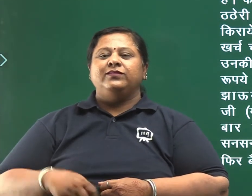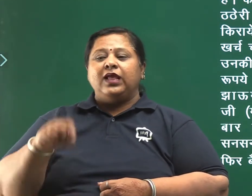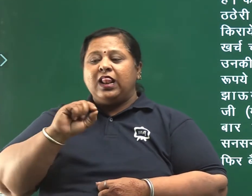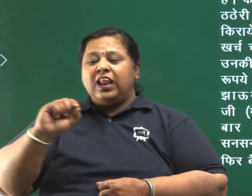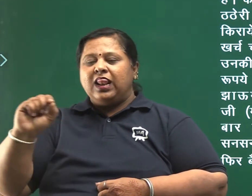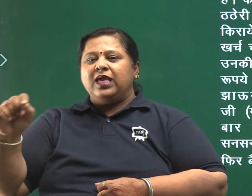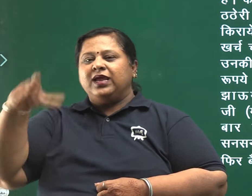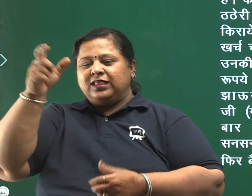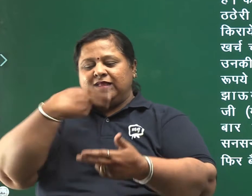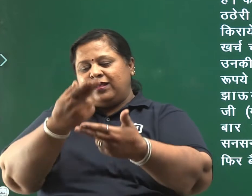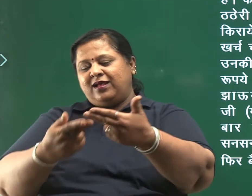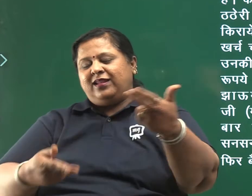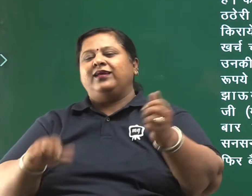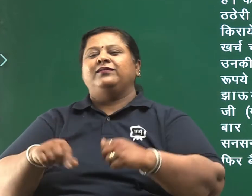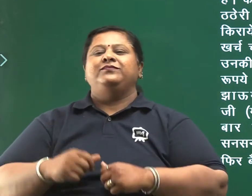लिखित कहानी है।